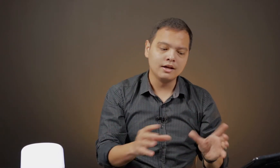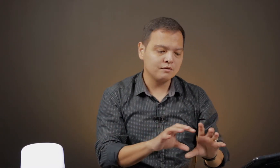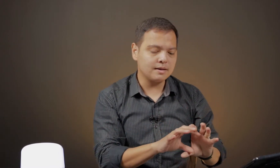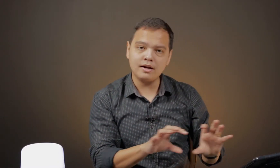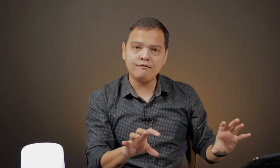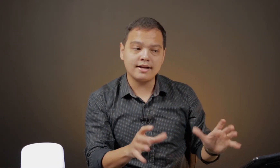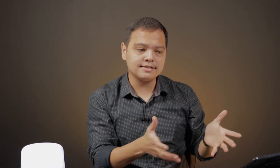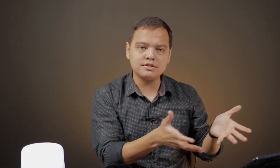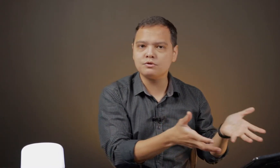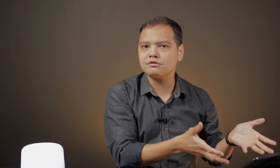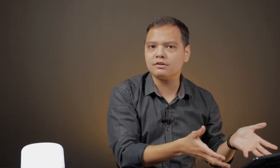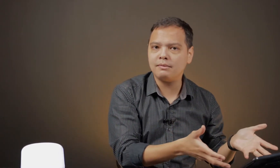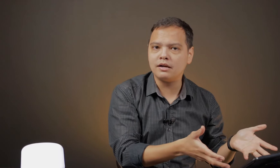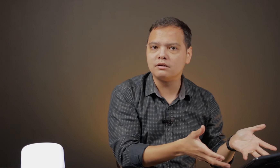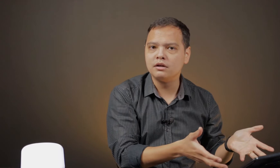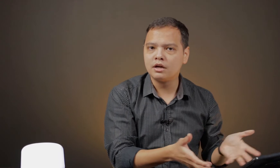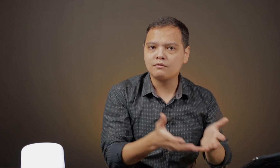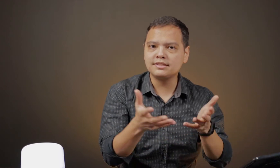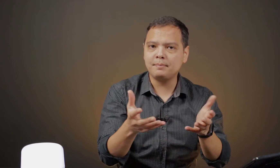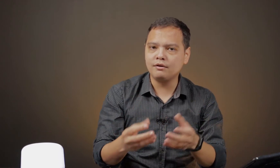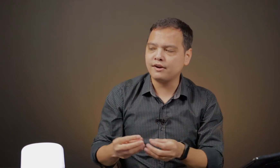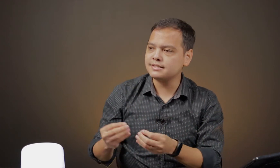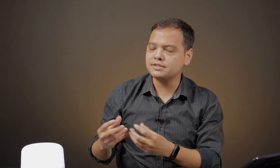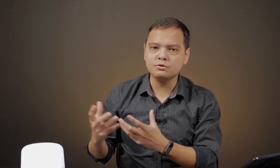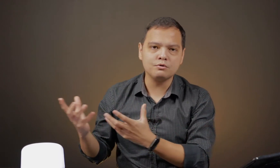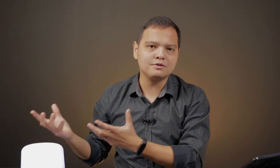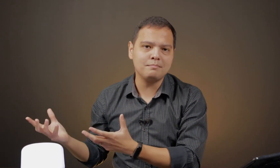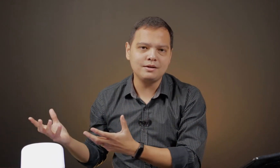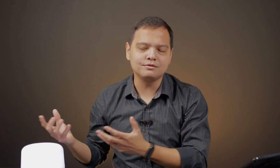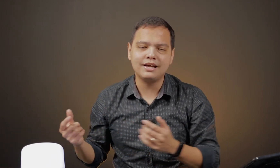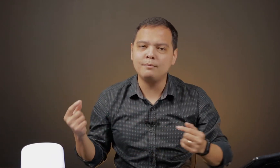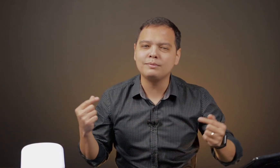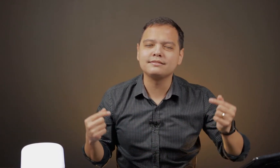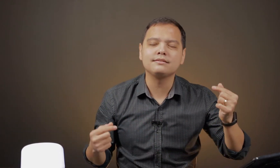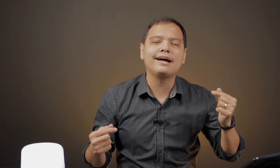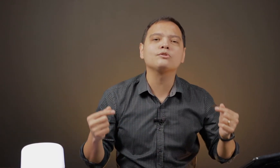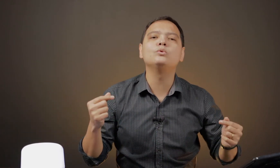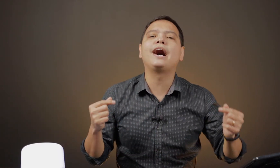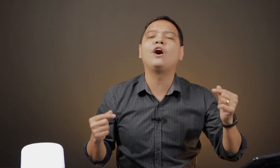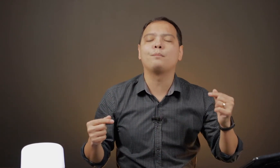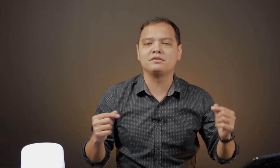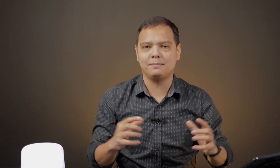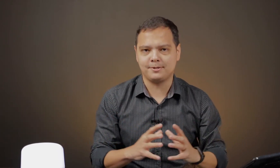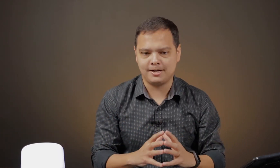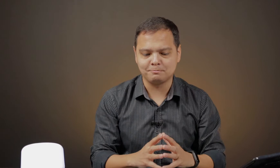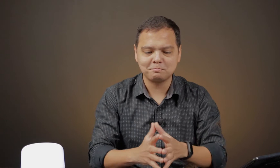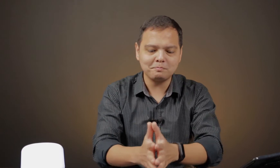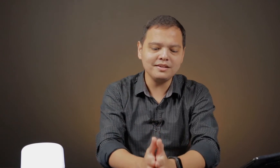você aprendeu frases que você usa no seu trabalho. Você aprendeu frases que você usa com os seus amigos. É muito mais natural para você praticar.